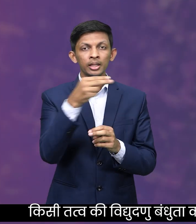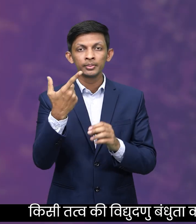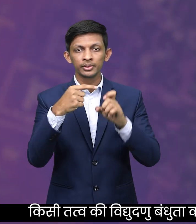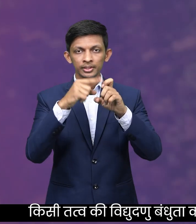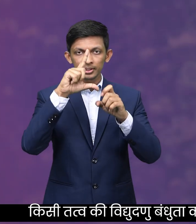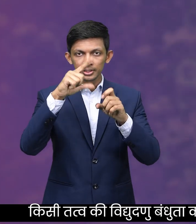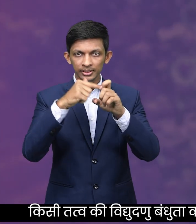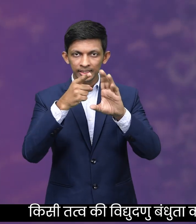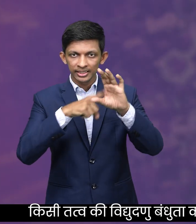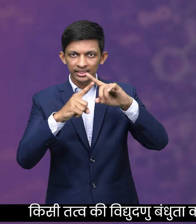कहा जाता है।